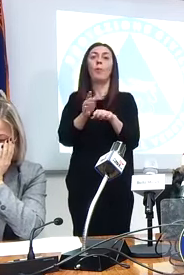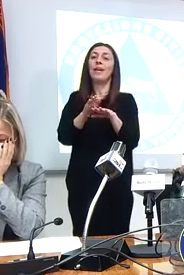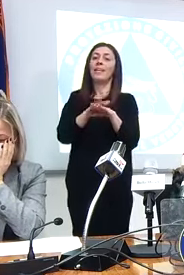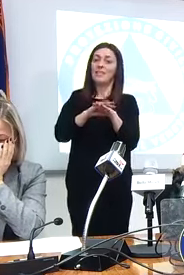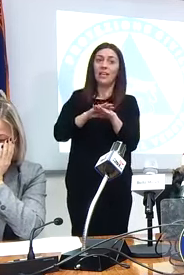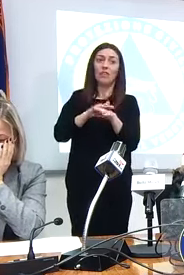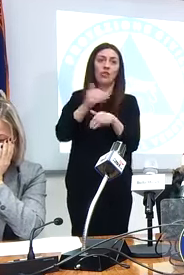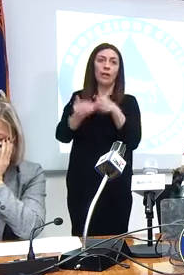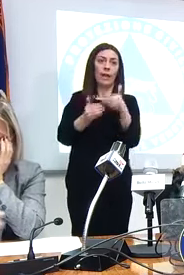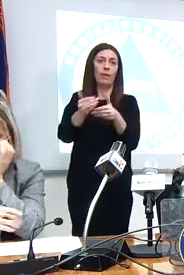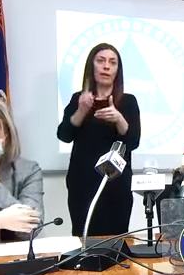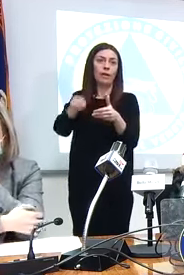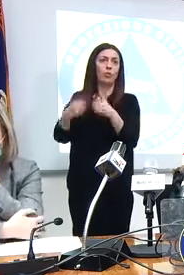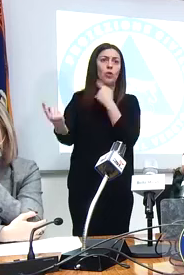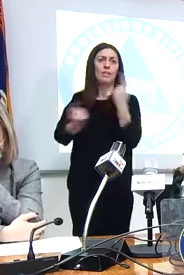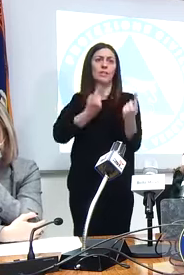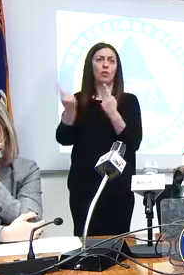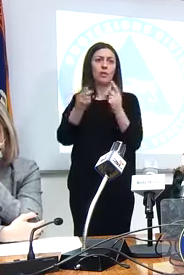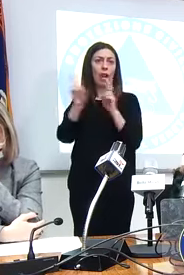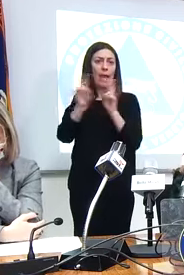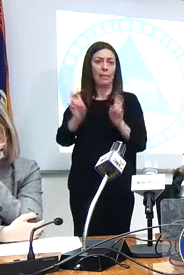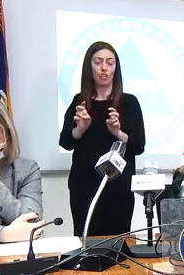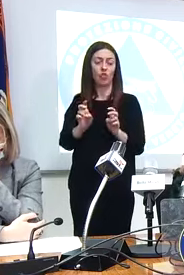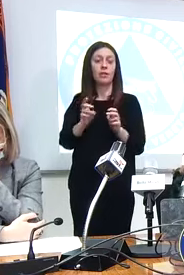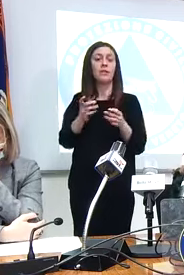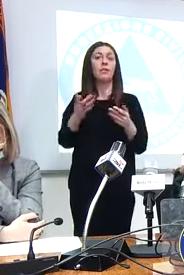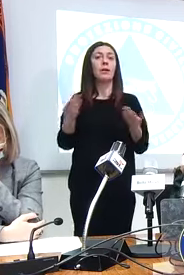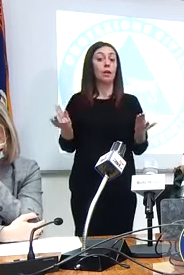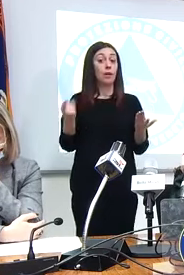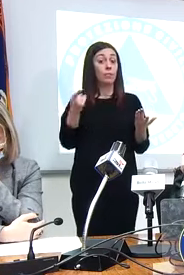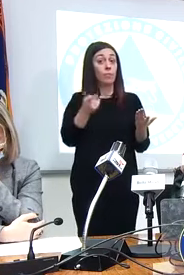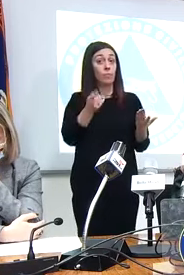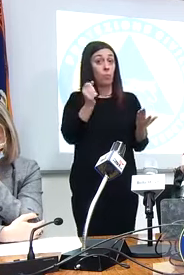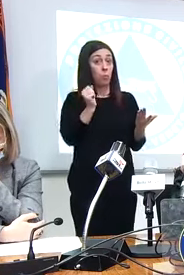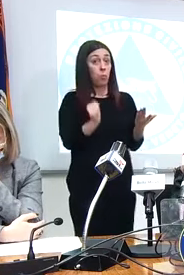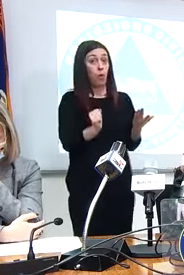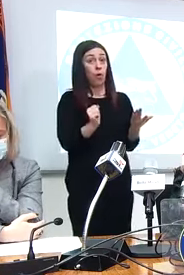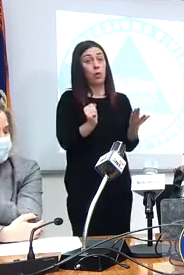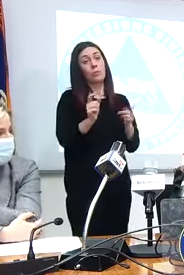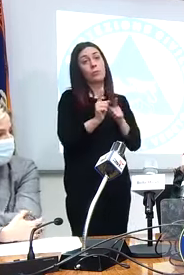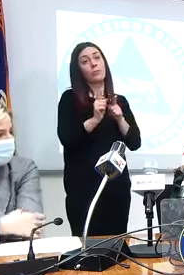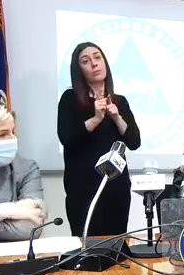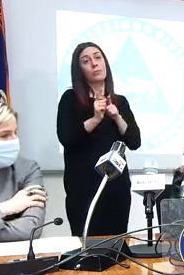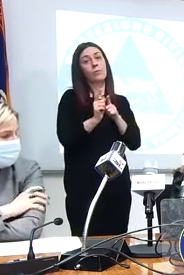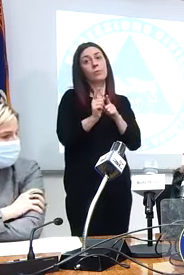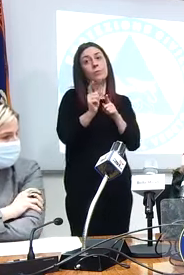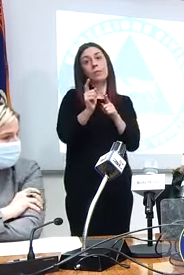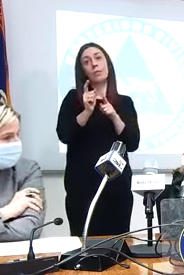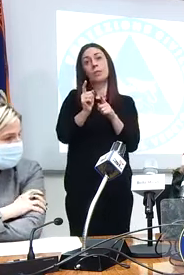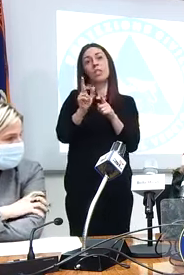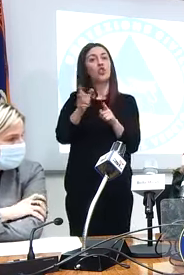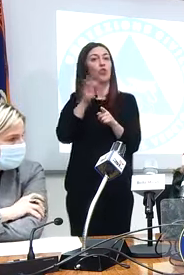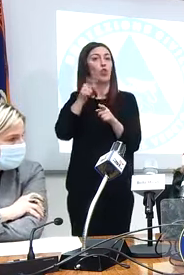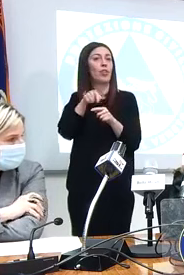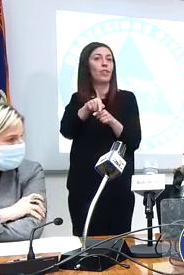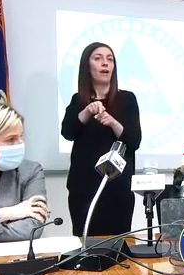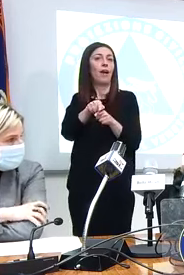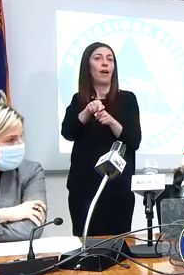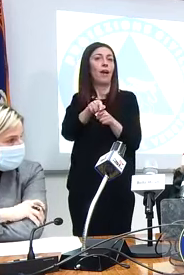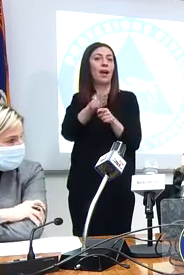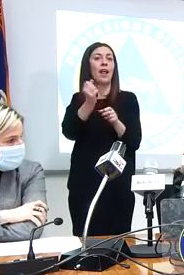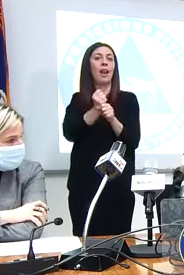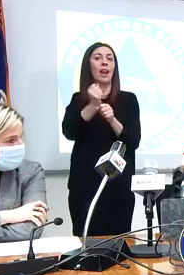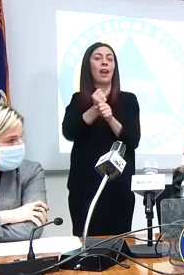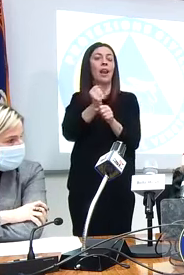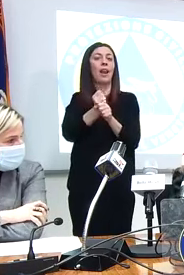Lì avremo la possibilità di poter usufruire per le strutture, diciamo, le categorie di lavoratori che ce